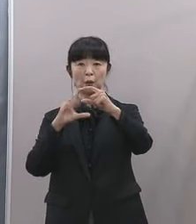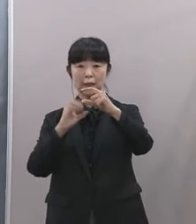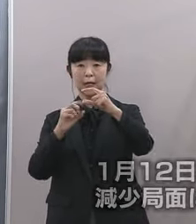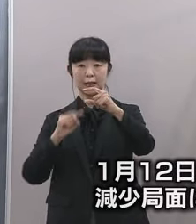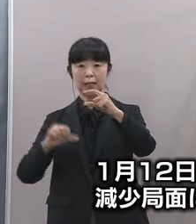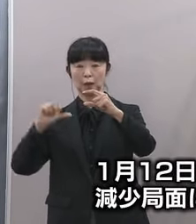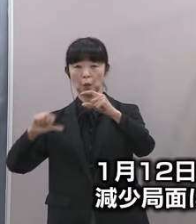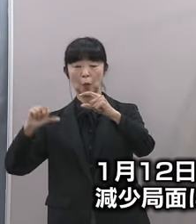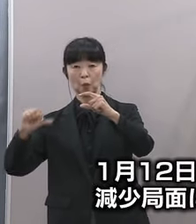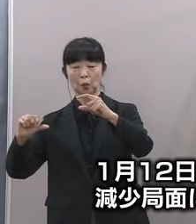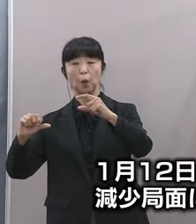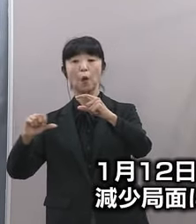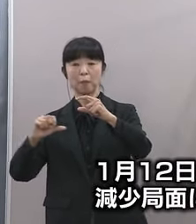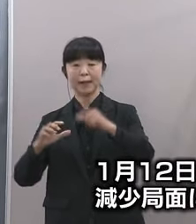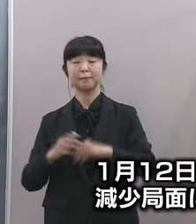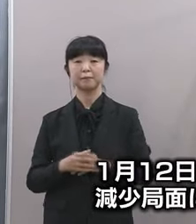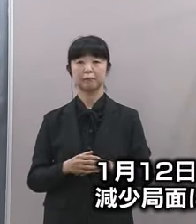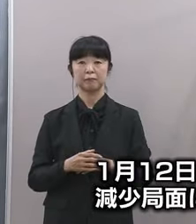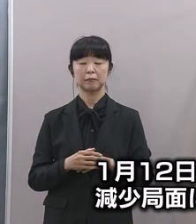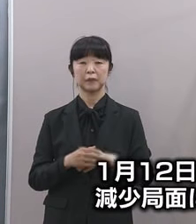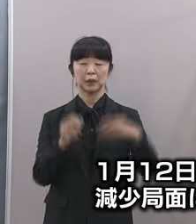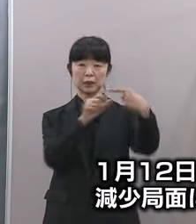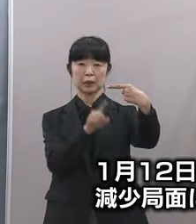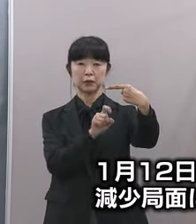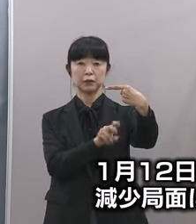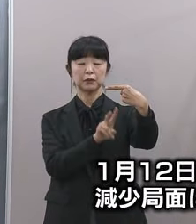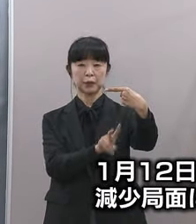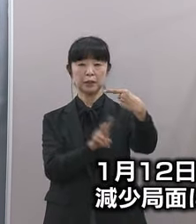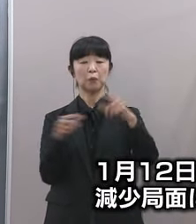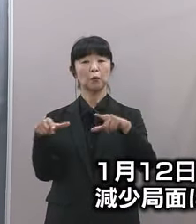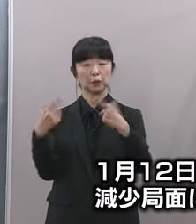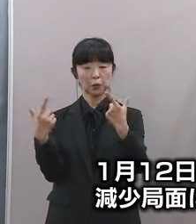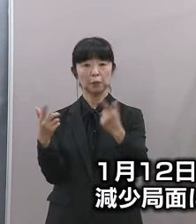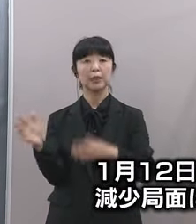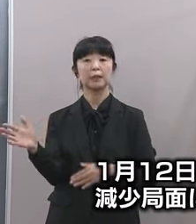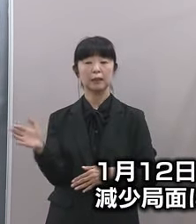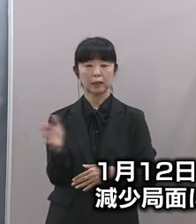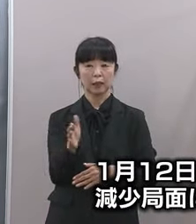事は、 1月12日の木曜